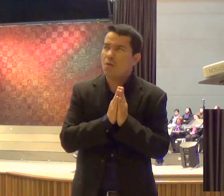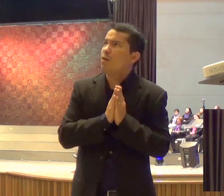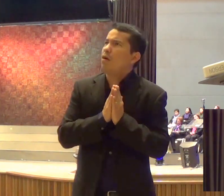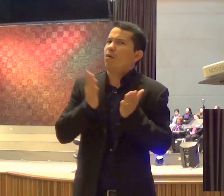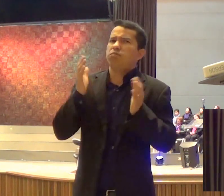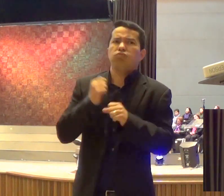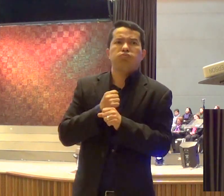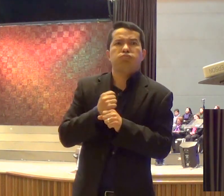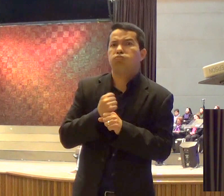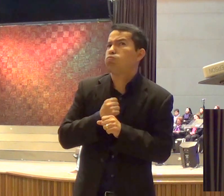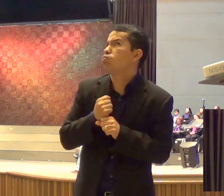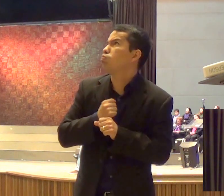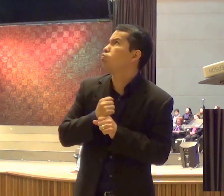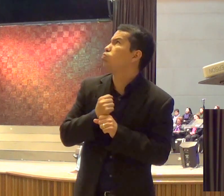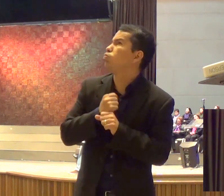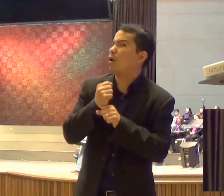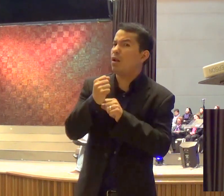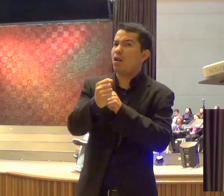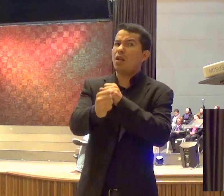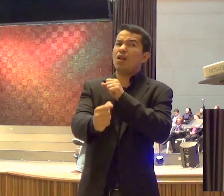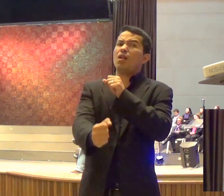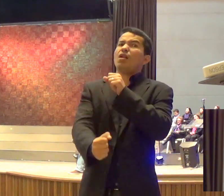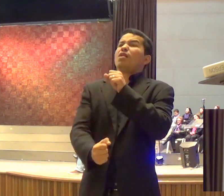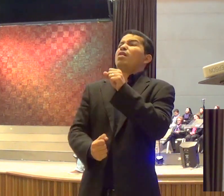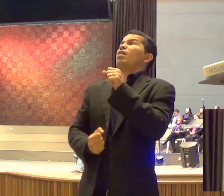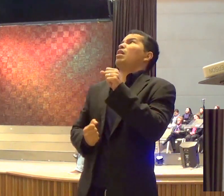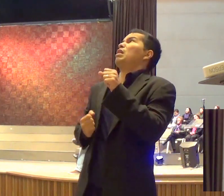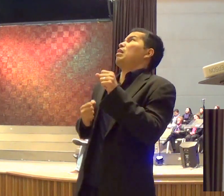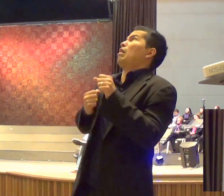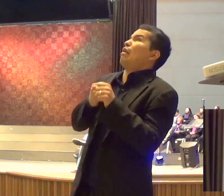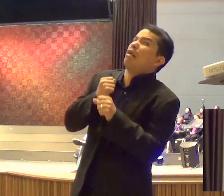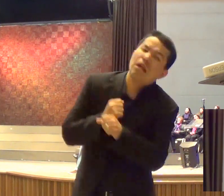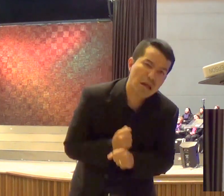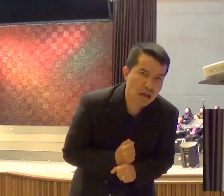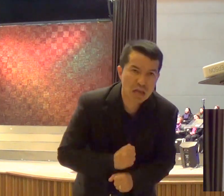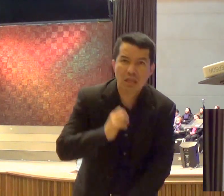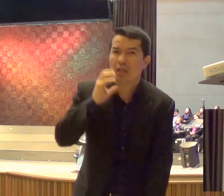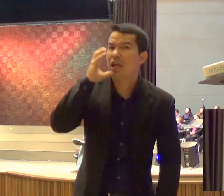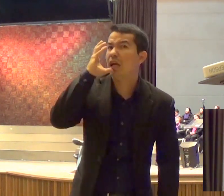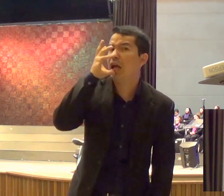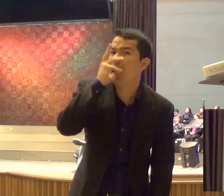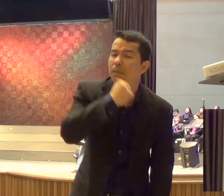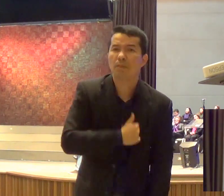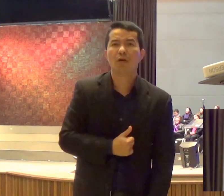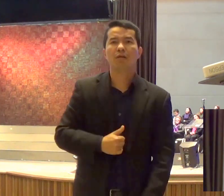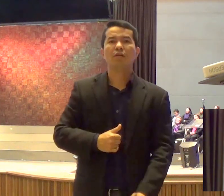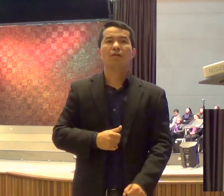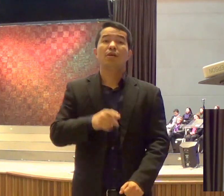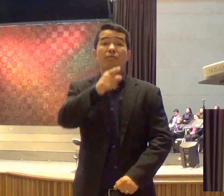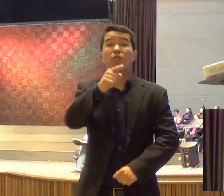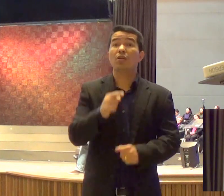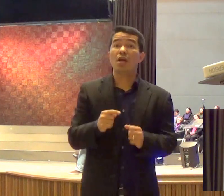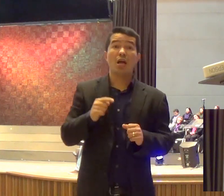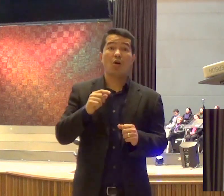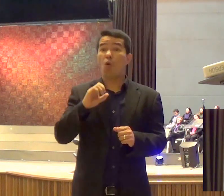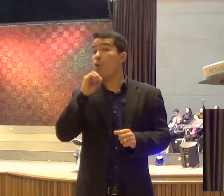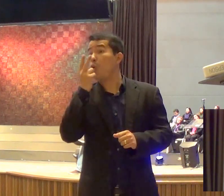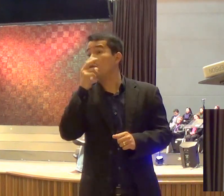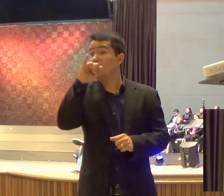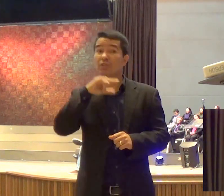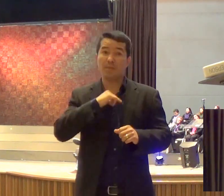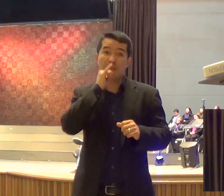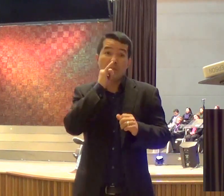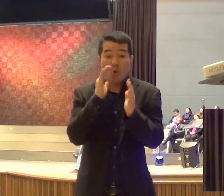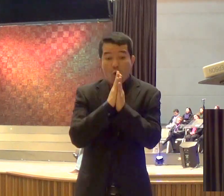O pior é quando você tá orando por uma questão todo mundo que tava orando por aquela questão é abençoado